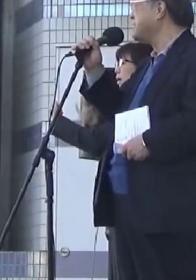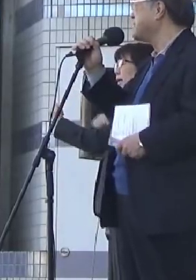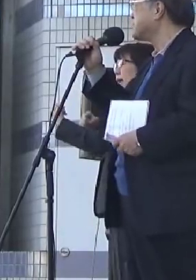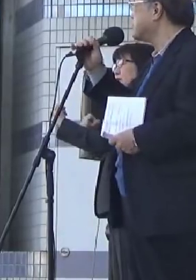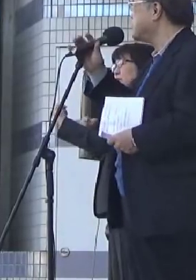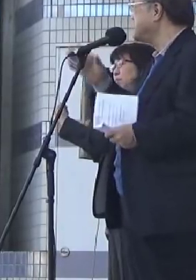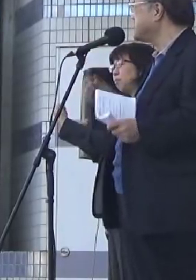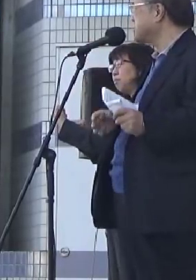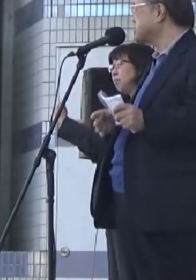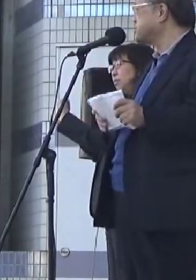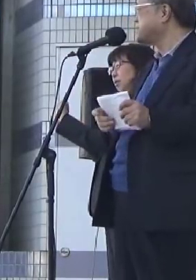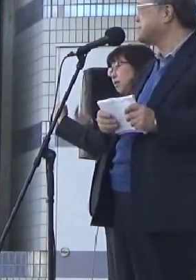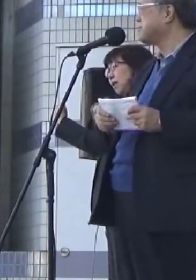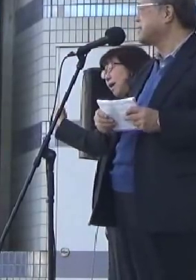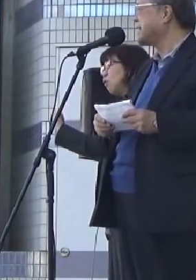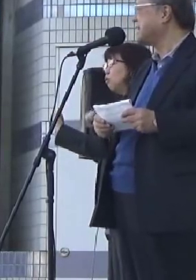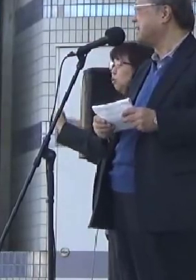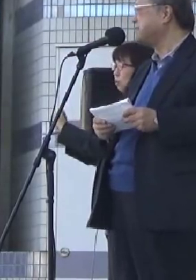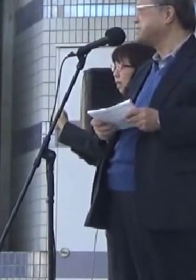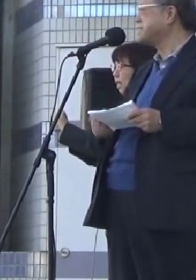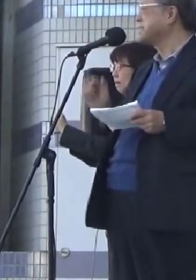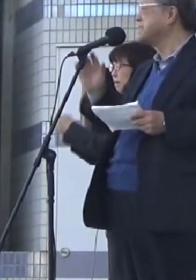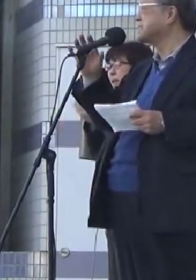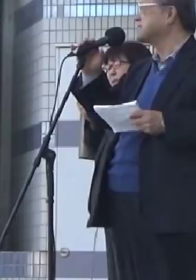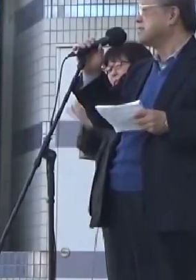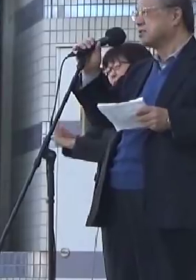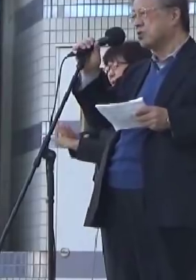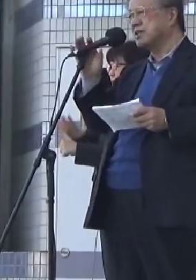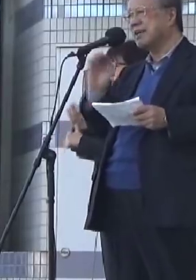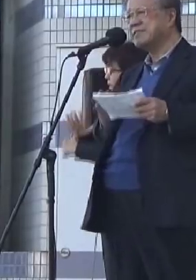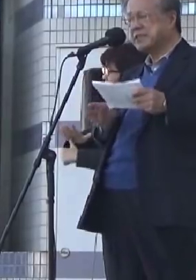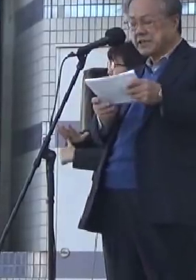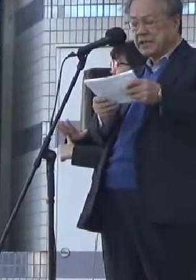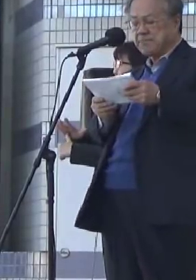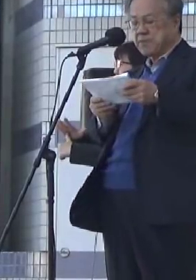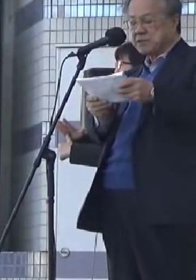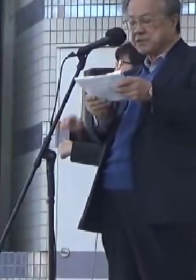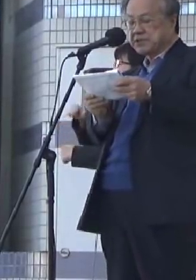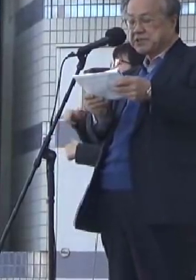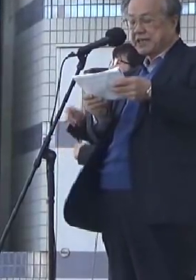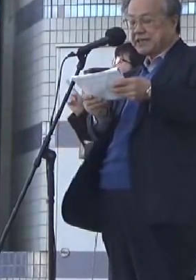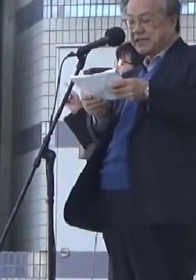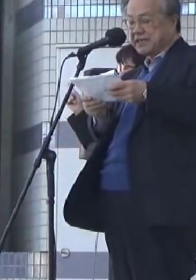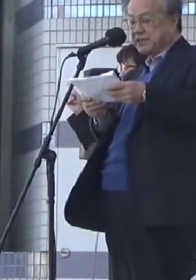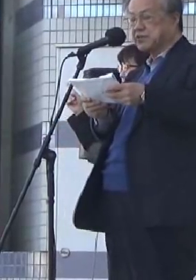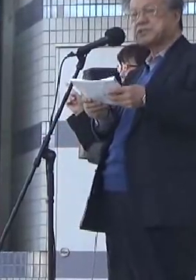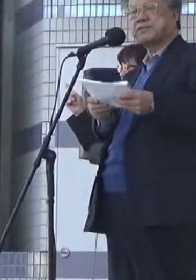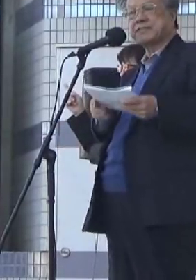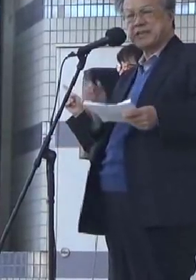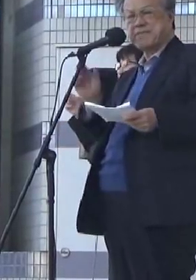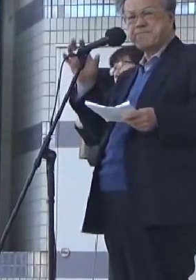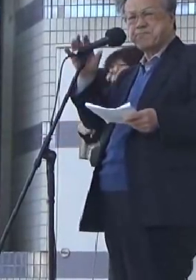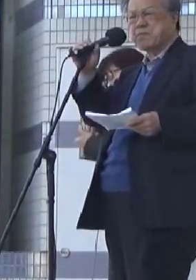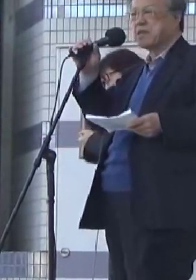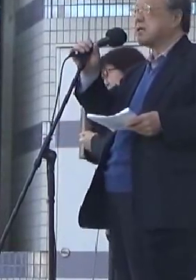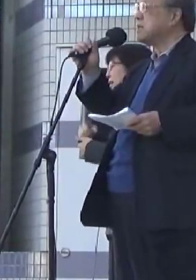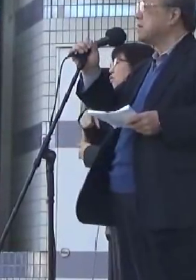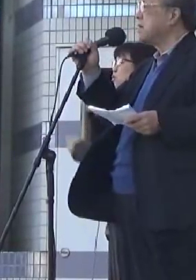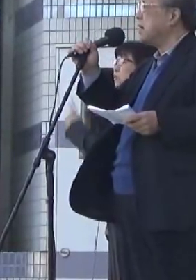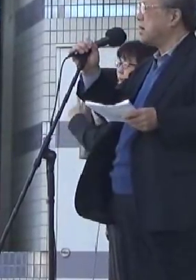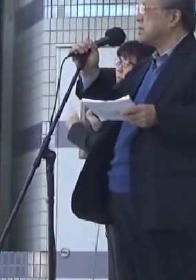圧で踏みにじろうとしているのが安倍政権です。こんな安倍政権絶対に許せません